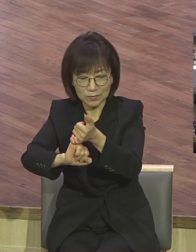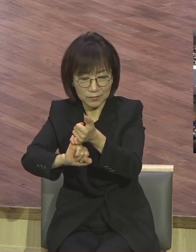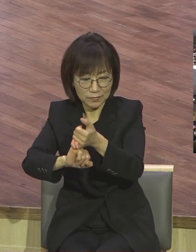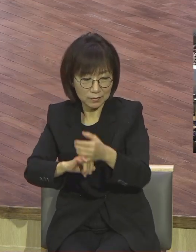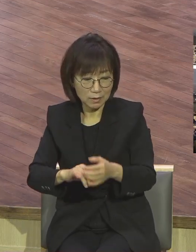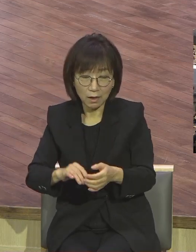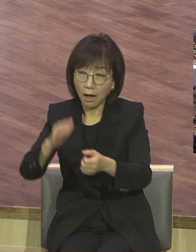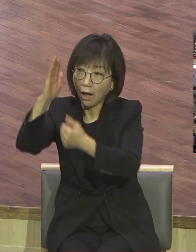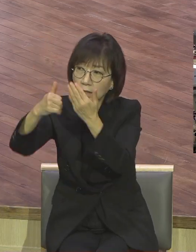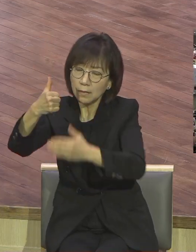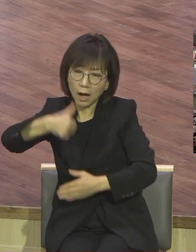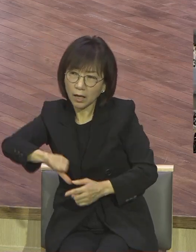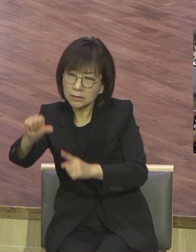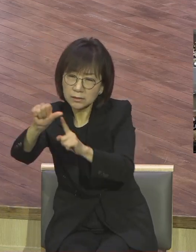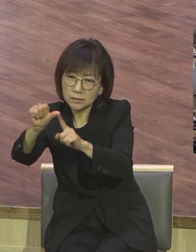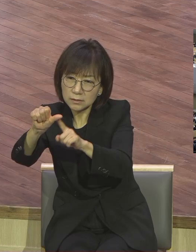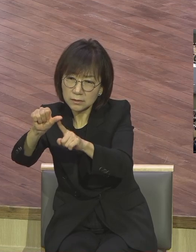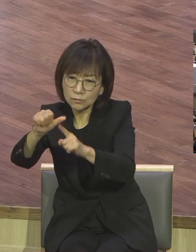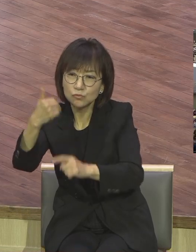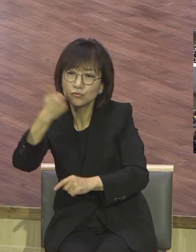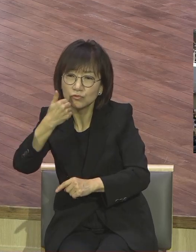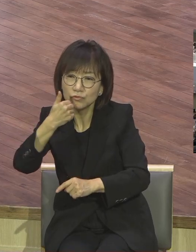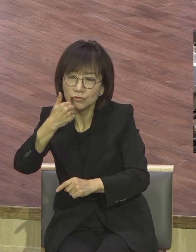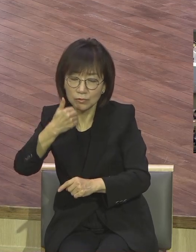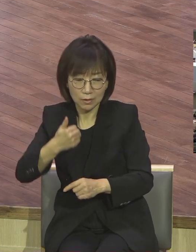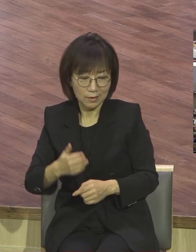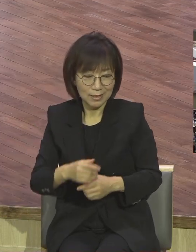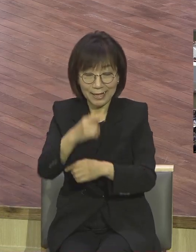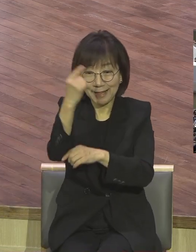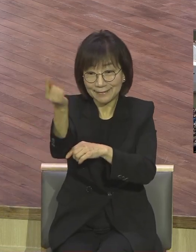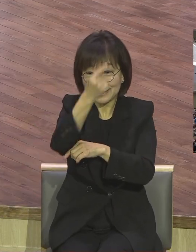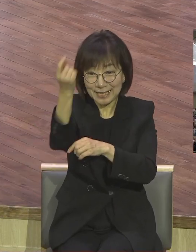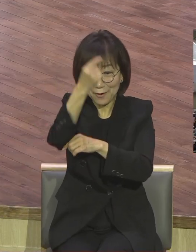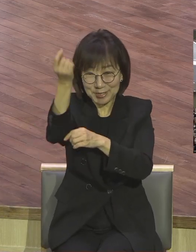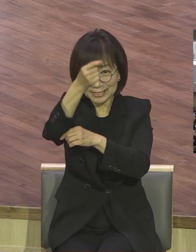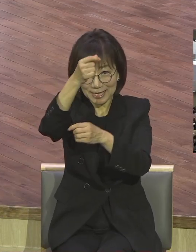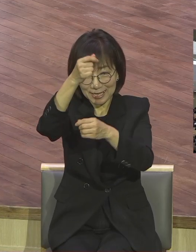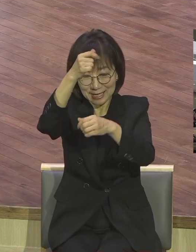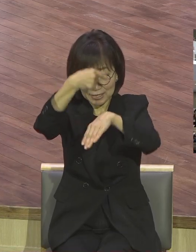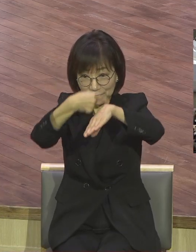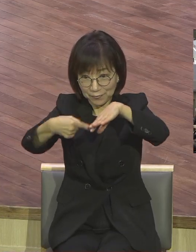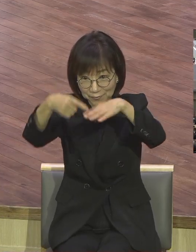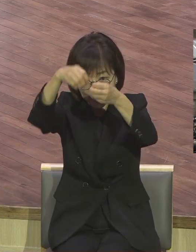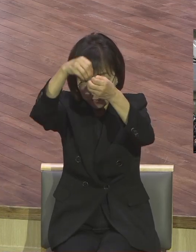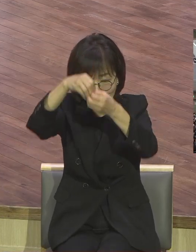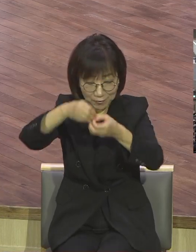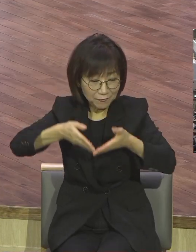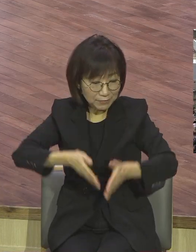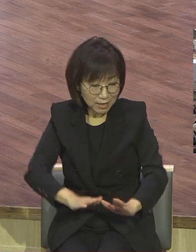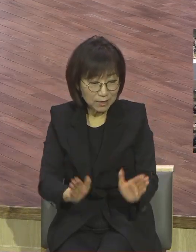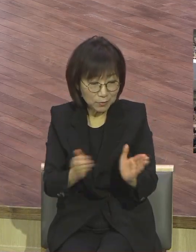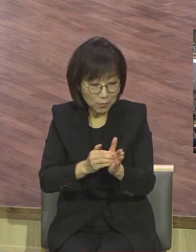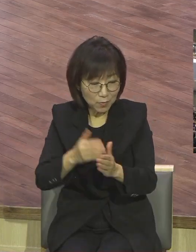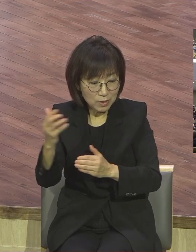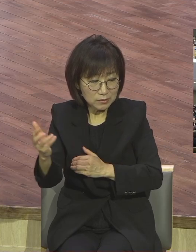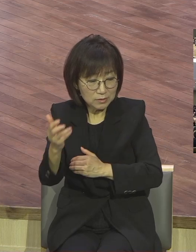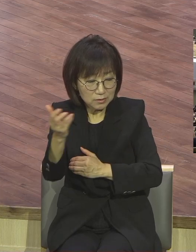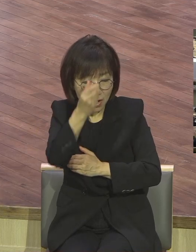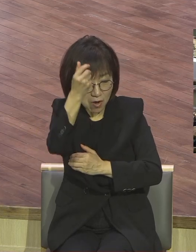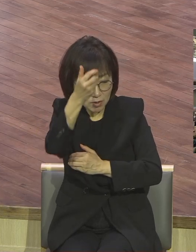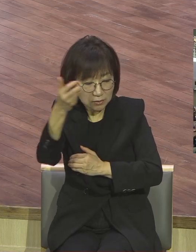그의 아들에 관하여 말하면 육신으로는 다윗의 혈통이 나셨고 성결의 영으로는 죽은 자들